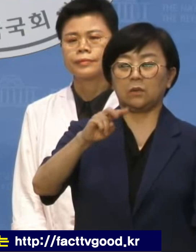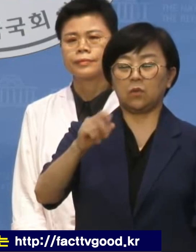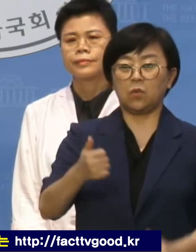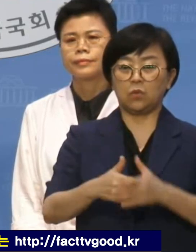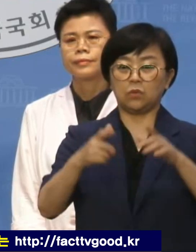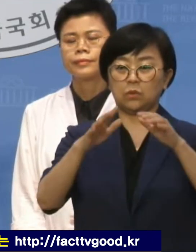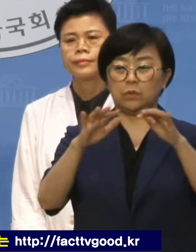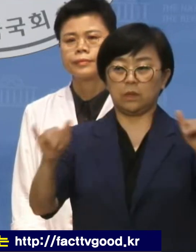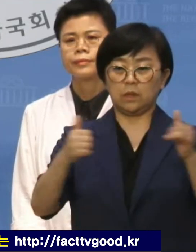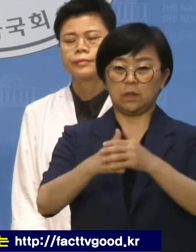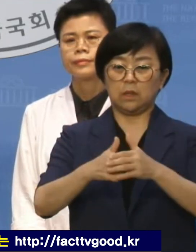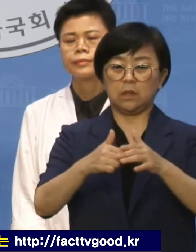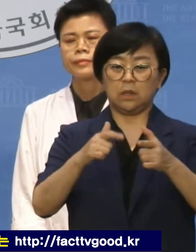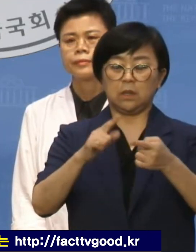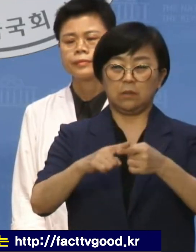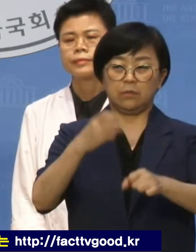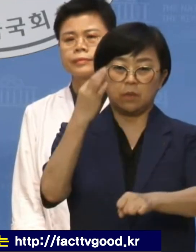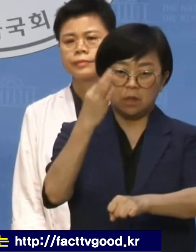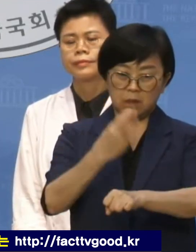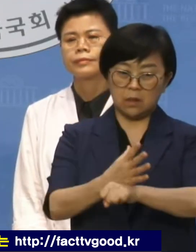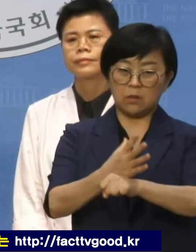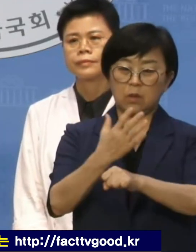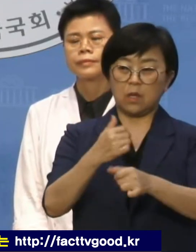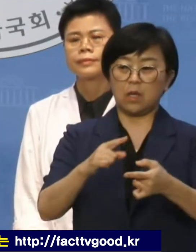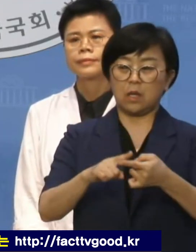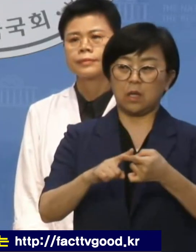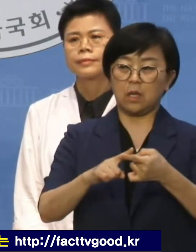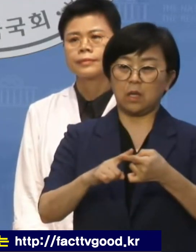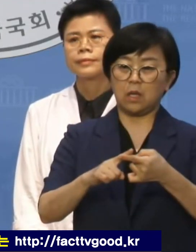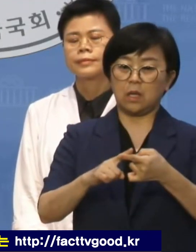주민들은 강동구 주민들의 편리와 또 우리